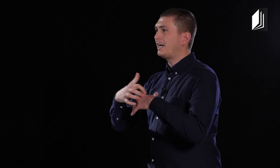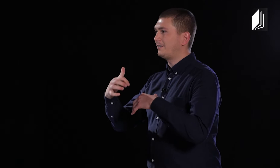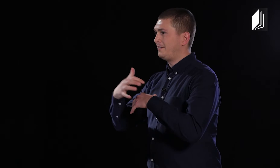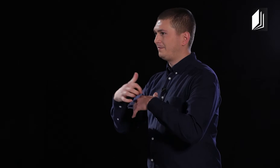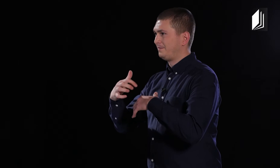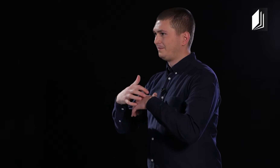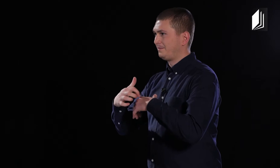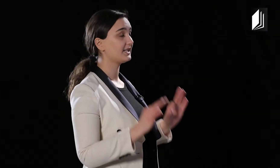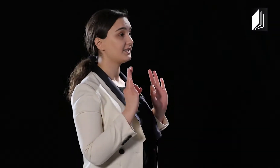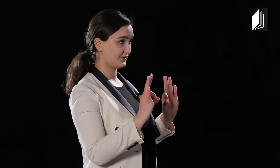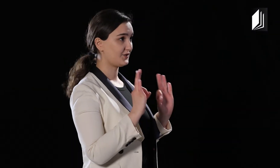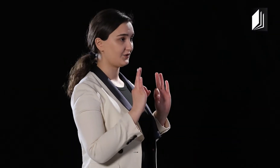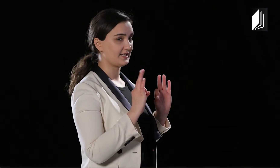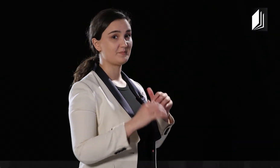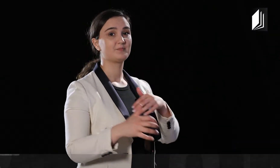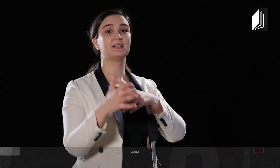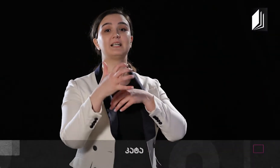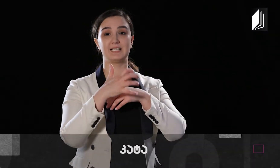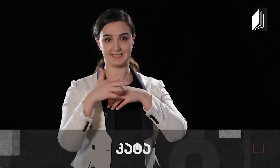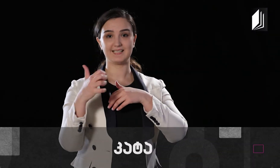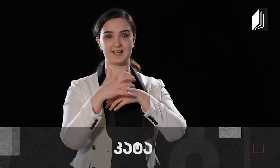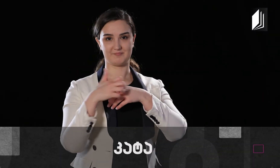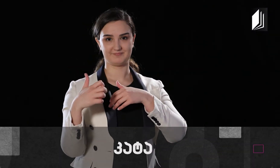კატა სწორია კატა